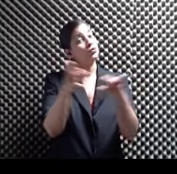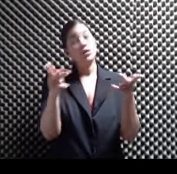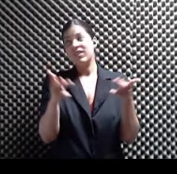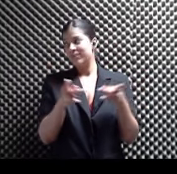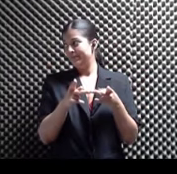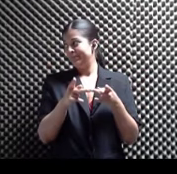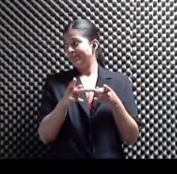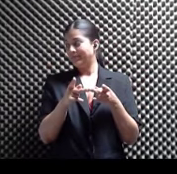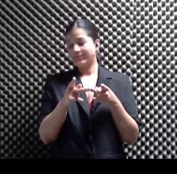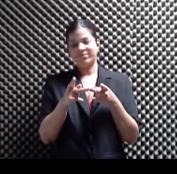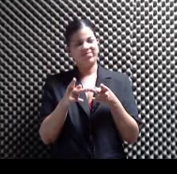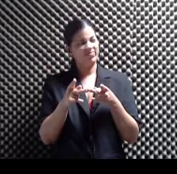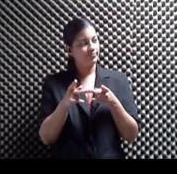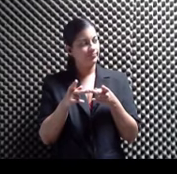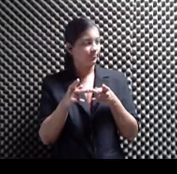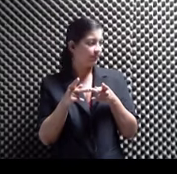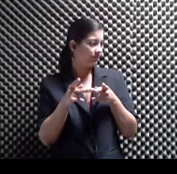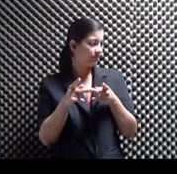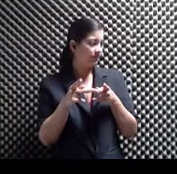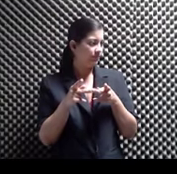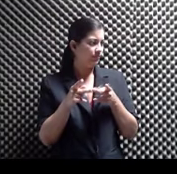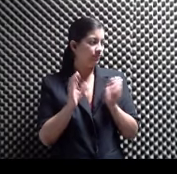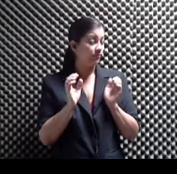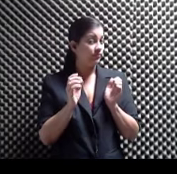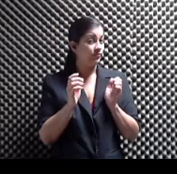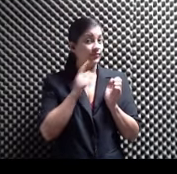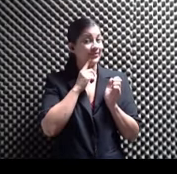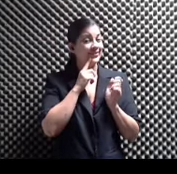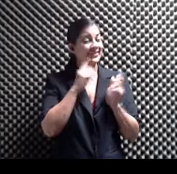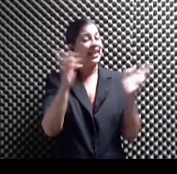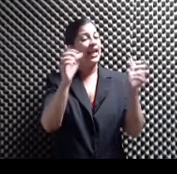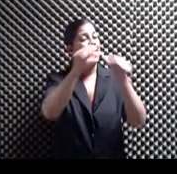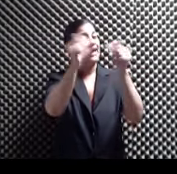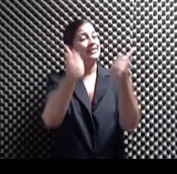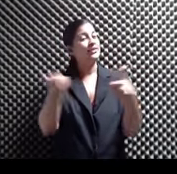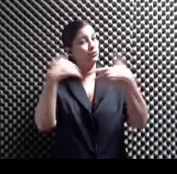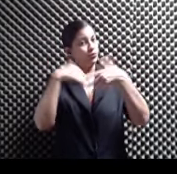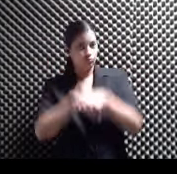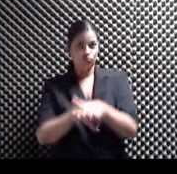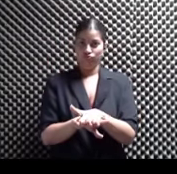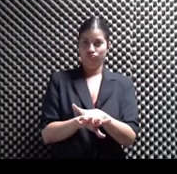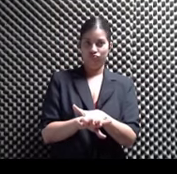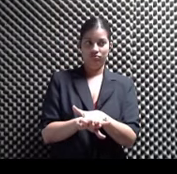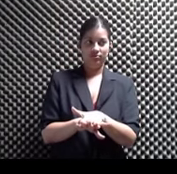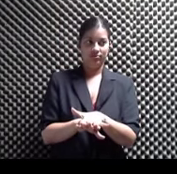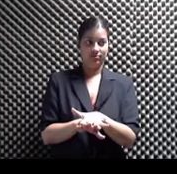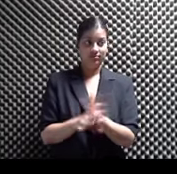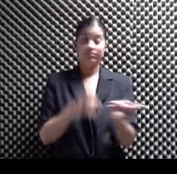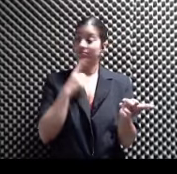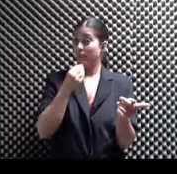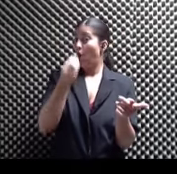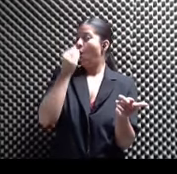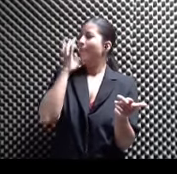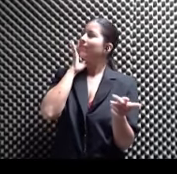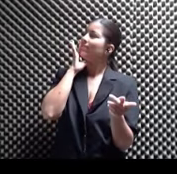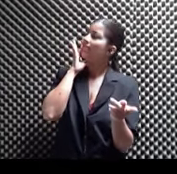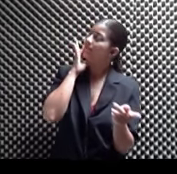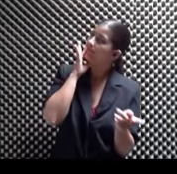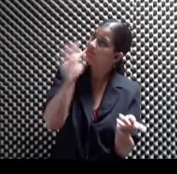lugar, ahora te digo yo, arte fusionístico. Sí, porque aparte que se come